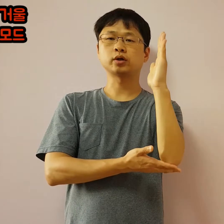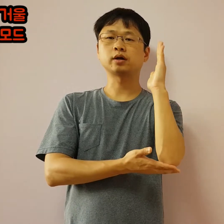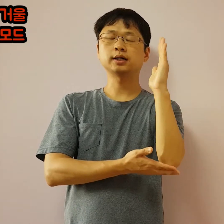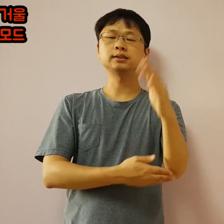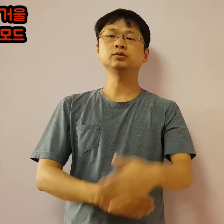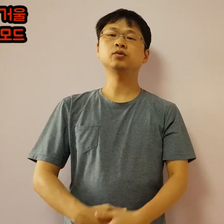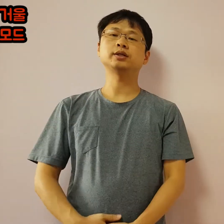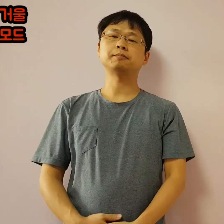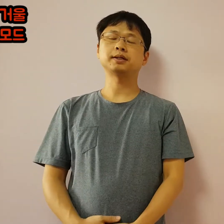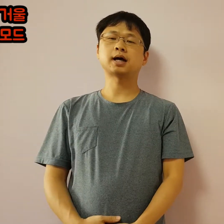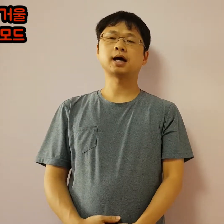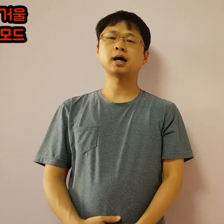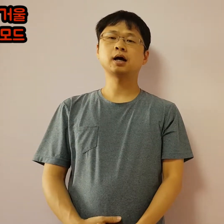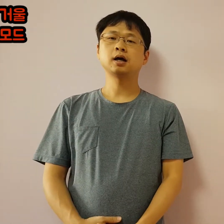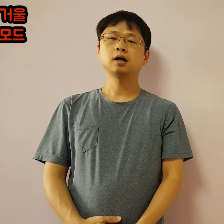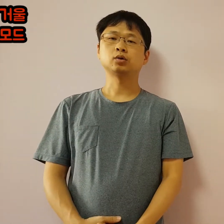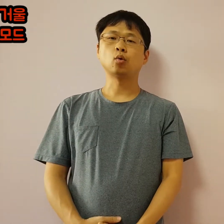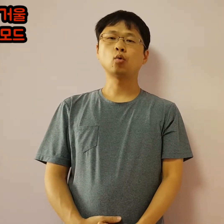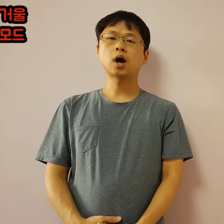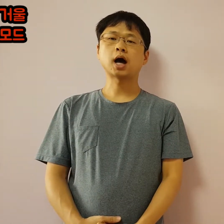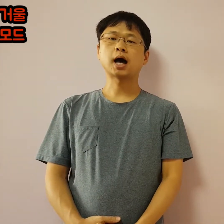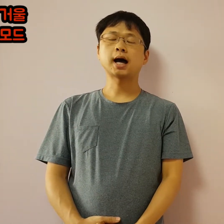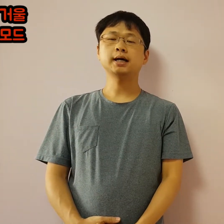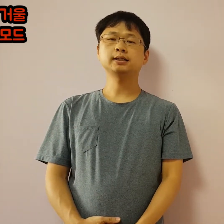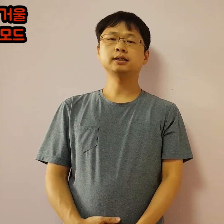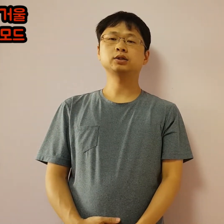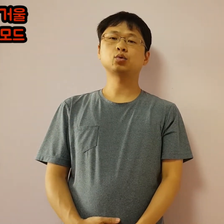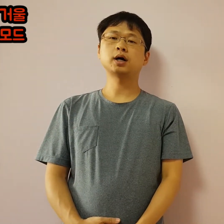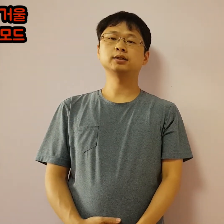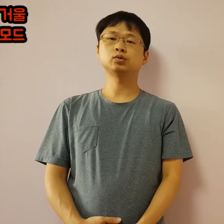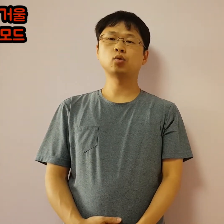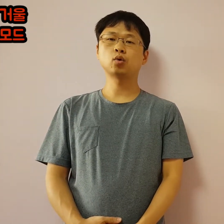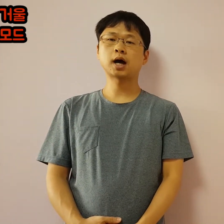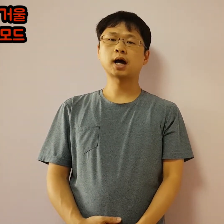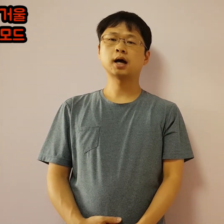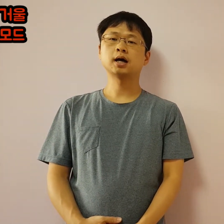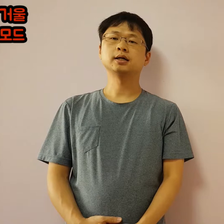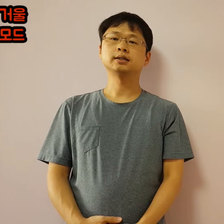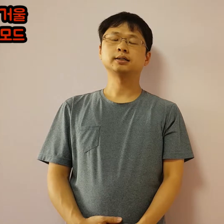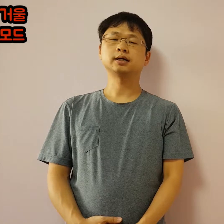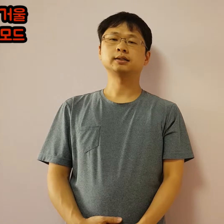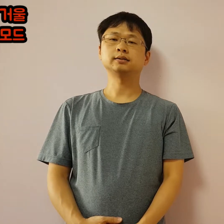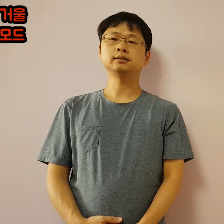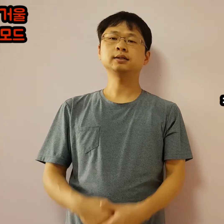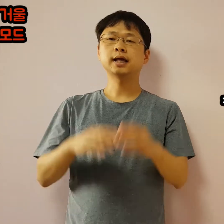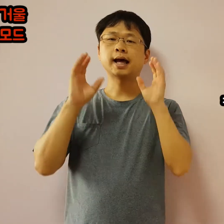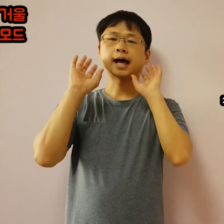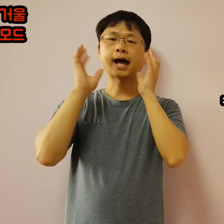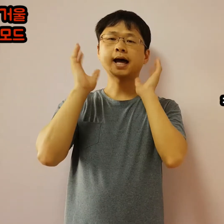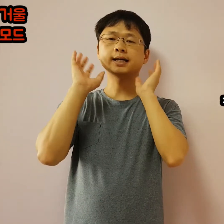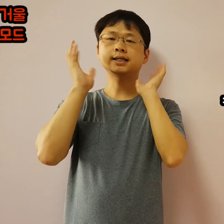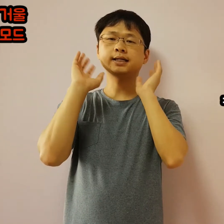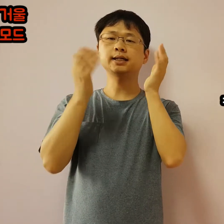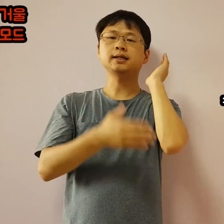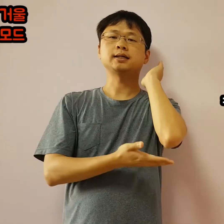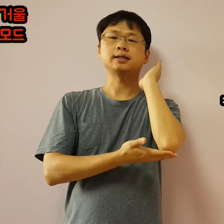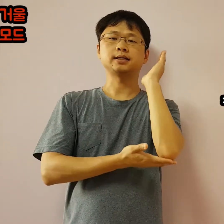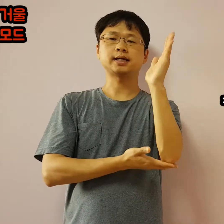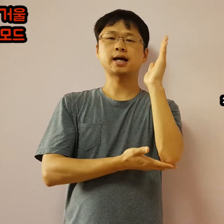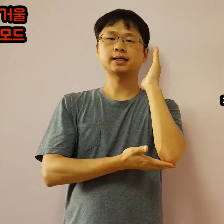여러 가지 응용이 됩니다. 동화, 아이들이 좋아하는 동화 이야기는 아기